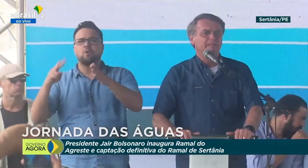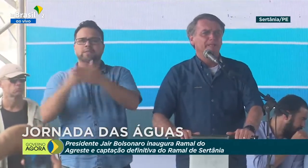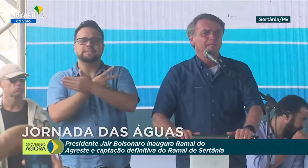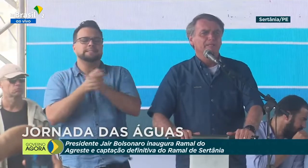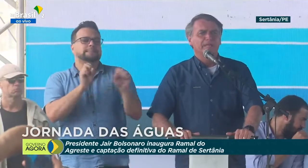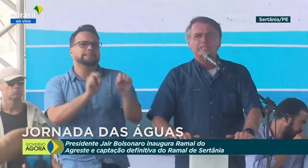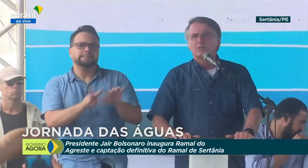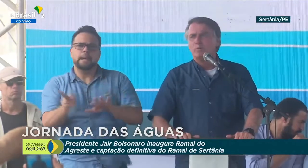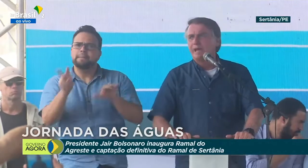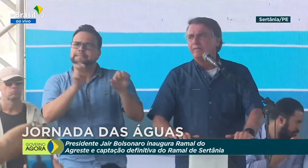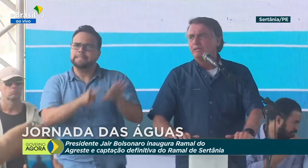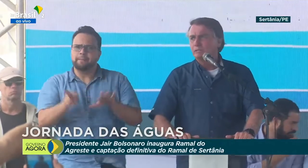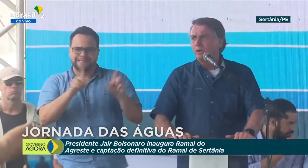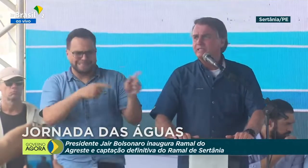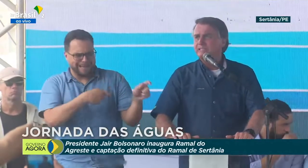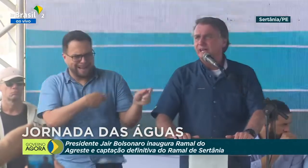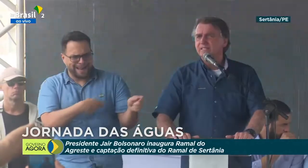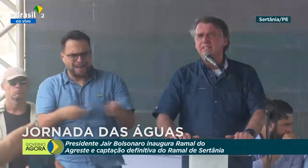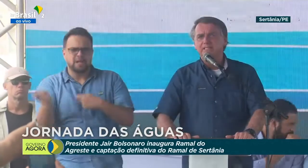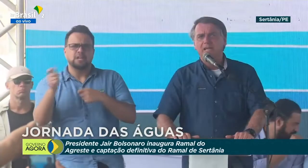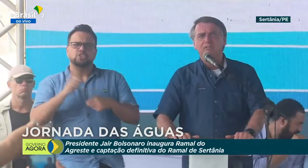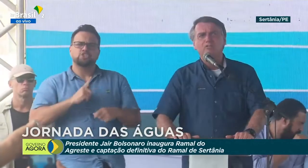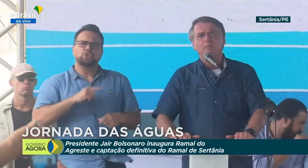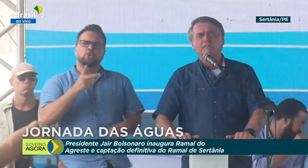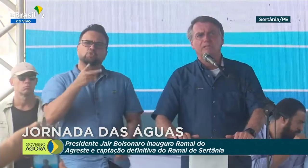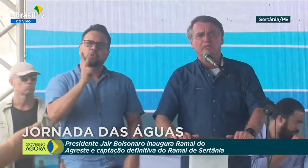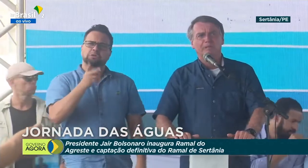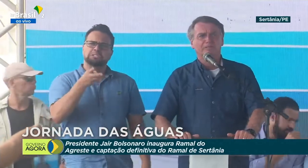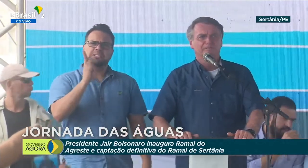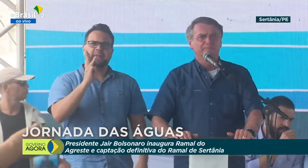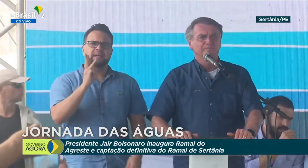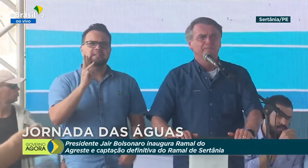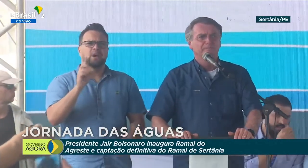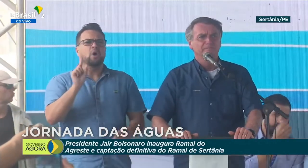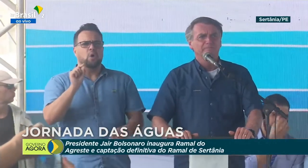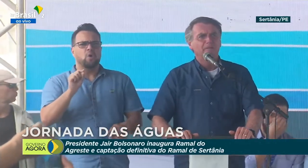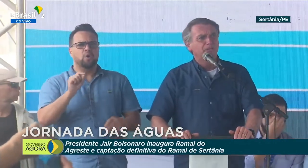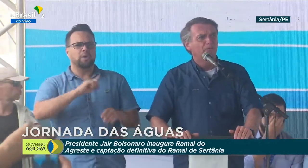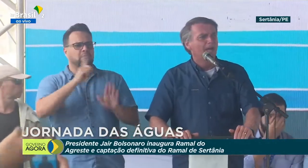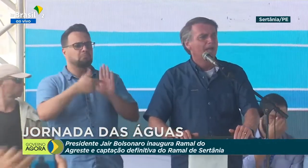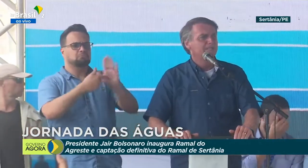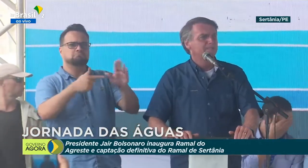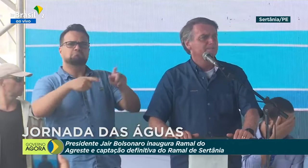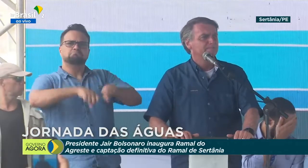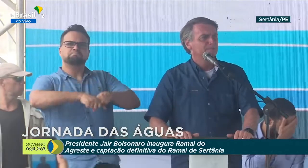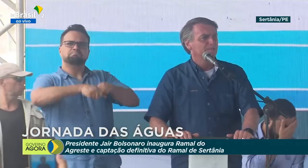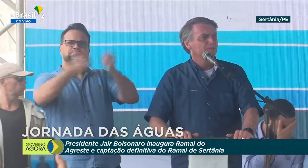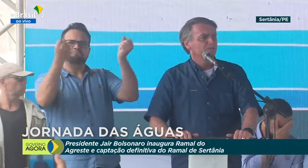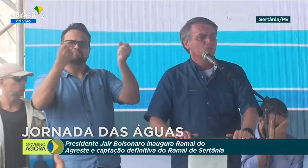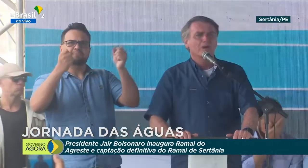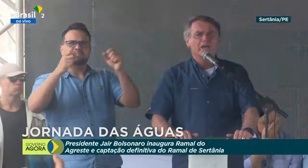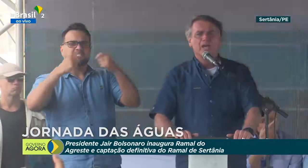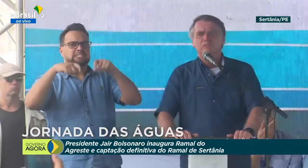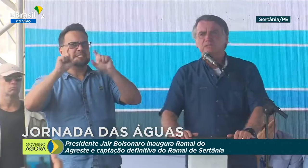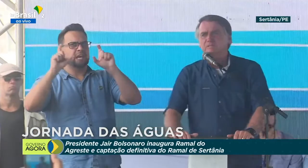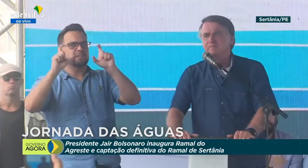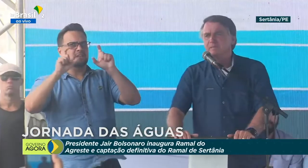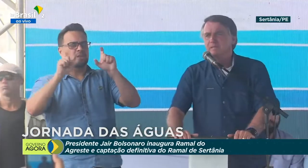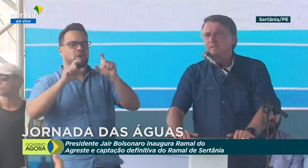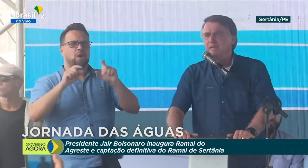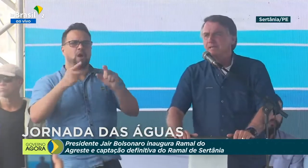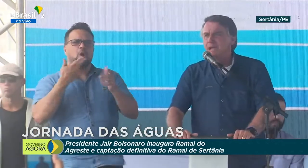semana, a gente acompanhava 2, 3 escândalos de corrupção no Brasil. Petrobras,